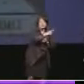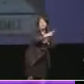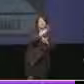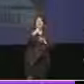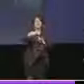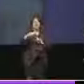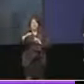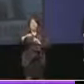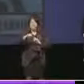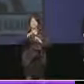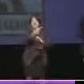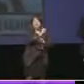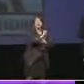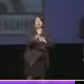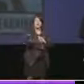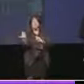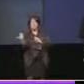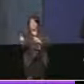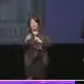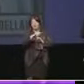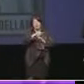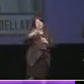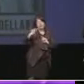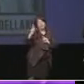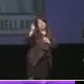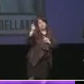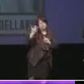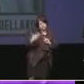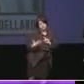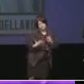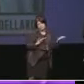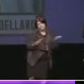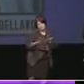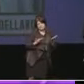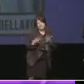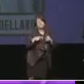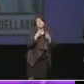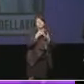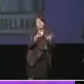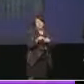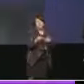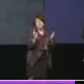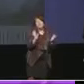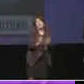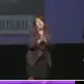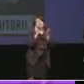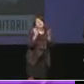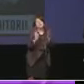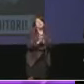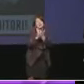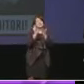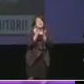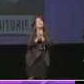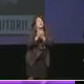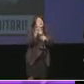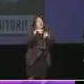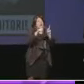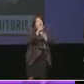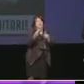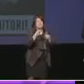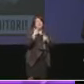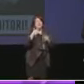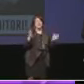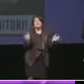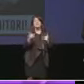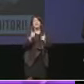Padellaro e poi ribadisco una cosa anche ludica le feste c'è chi viene a Salone per le feste fondamentale fa